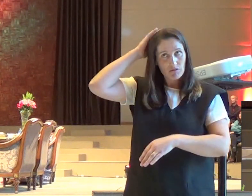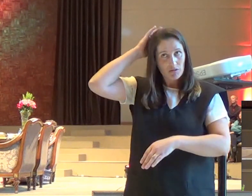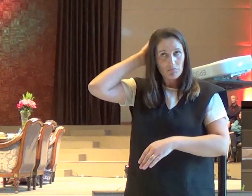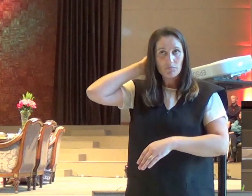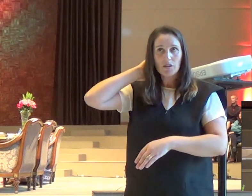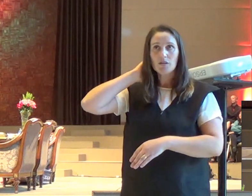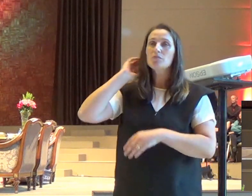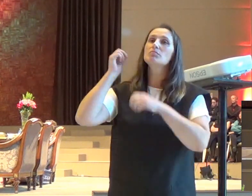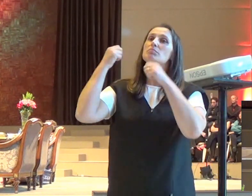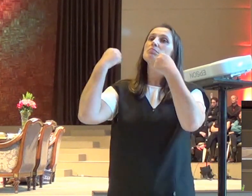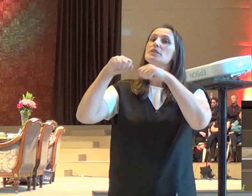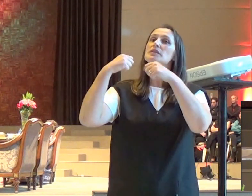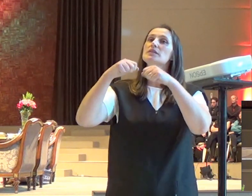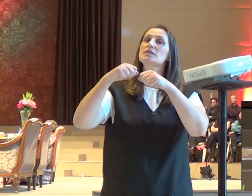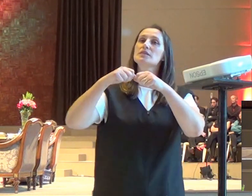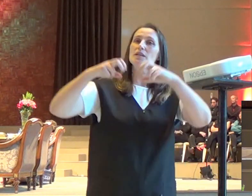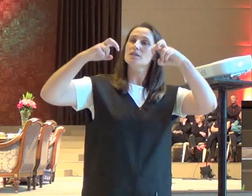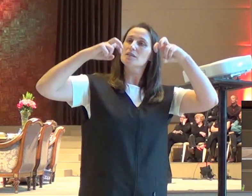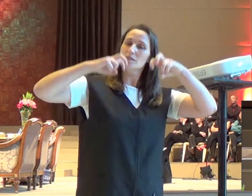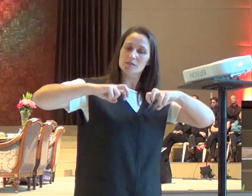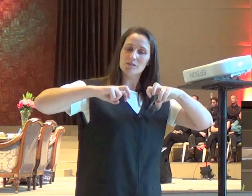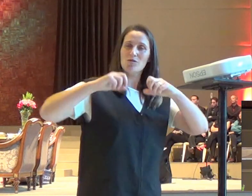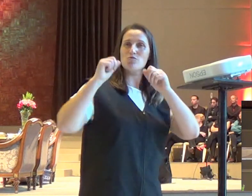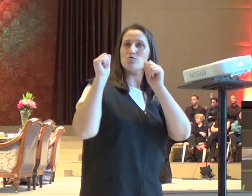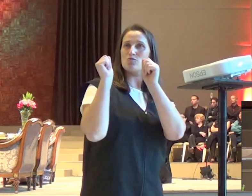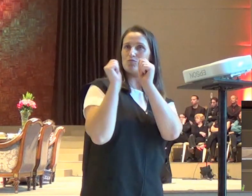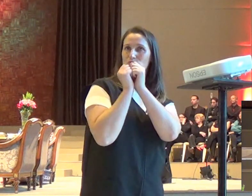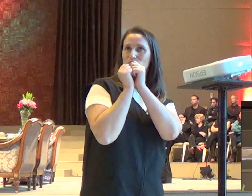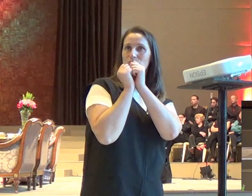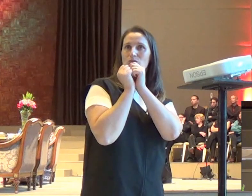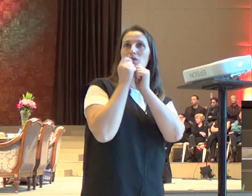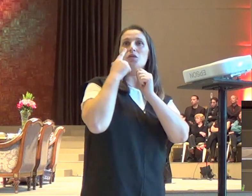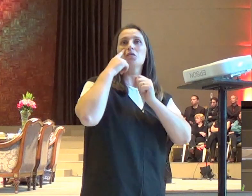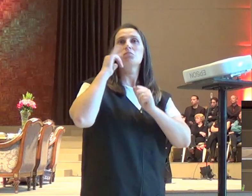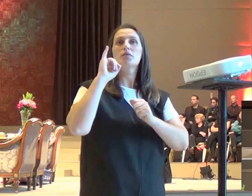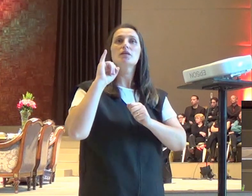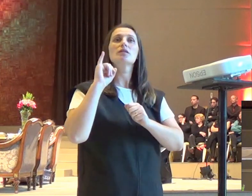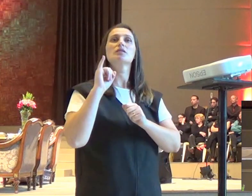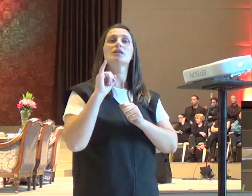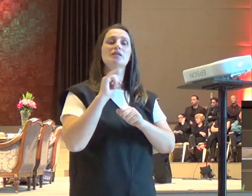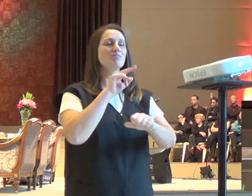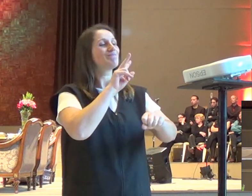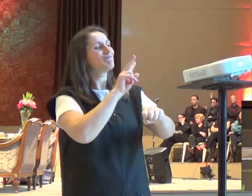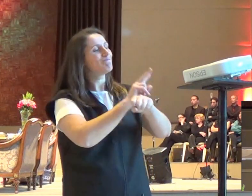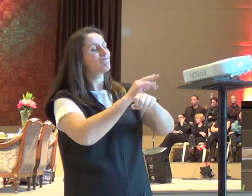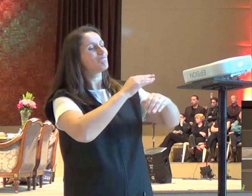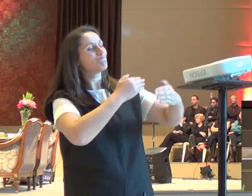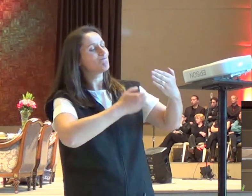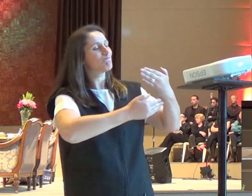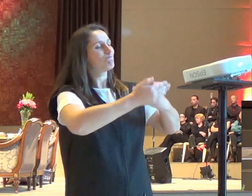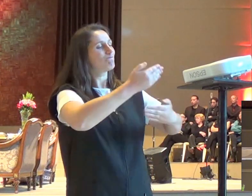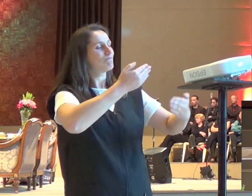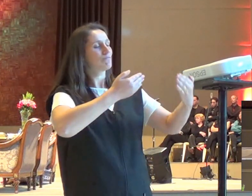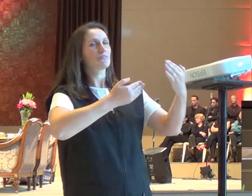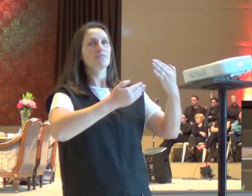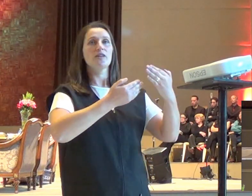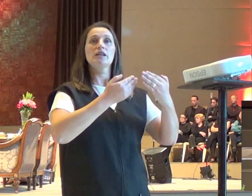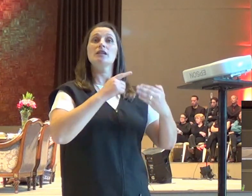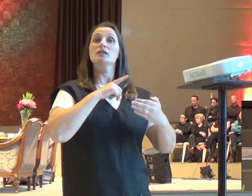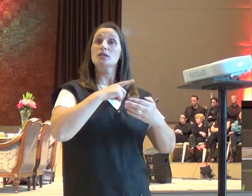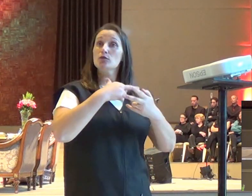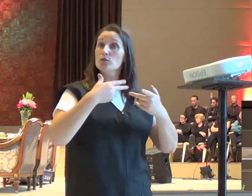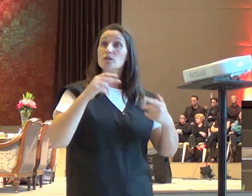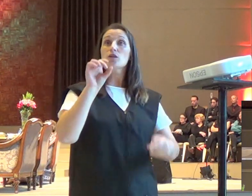voz dele e ser tratado do coração porque há coisas que a gente precisa falar e que não tem ninguém para falar